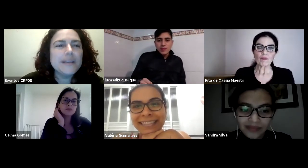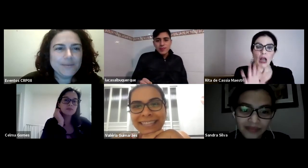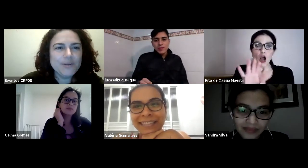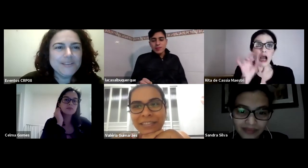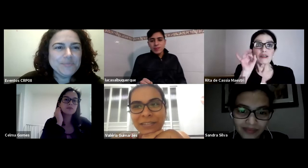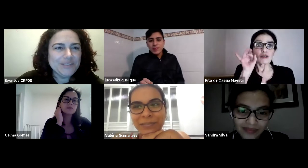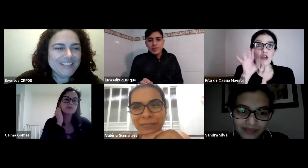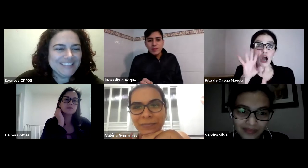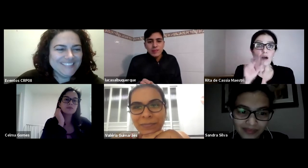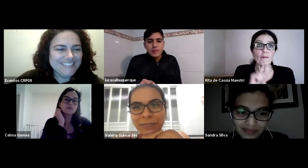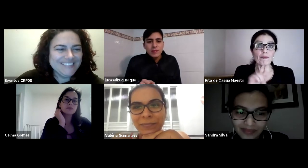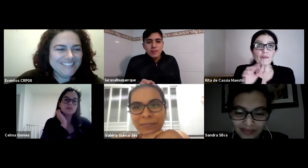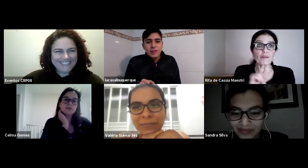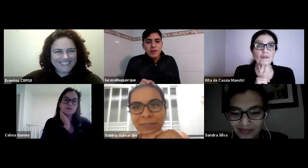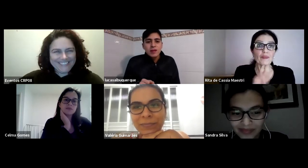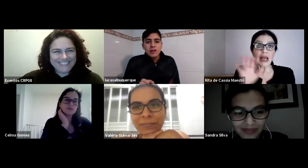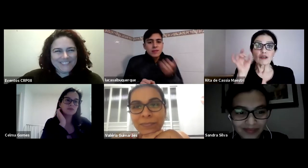Desculpa, Rita, pode falar.